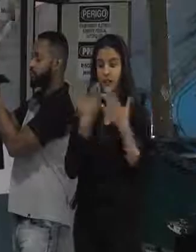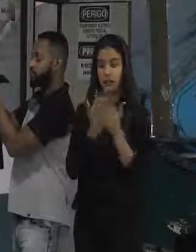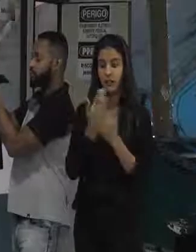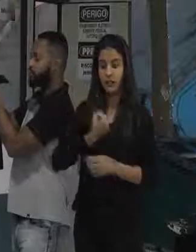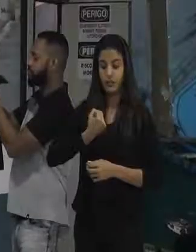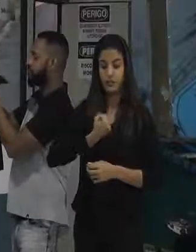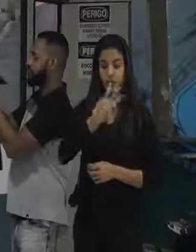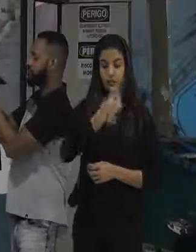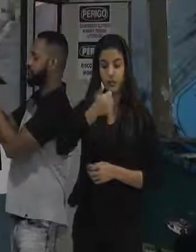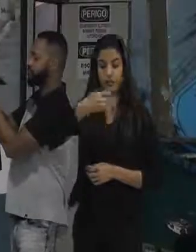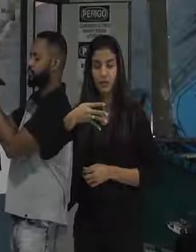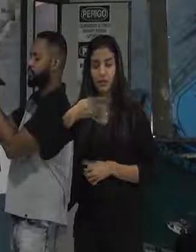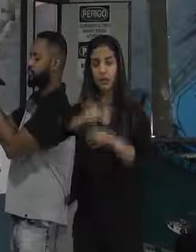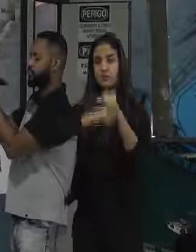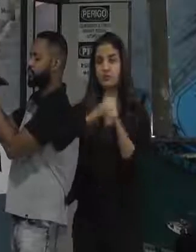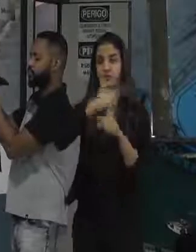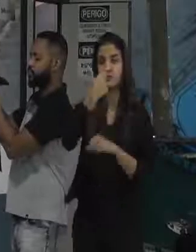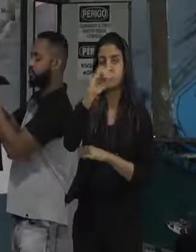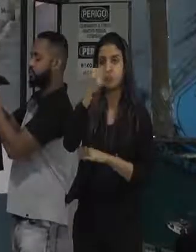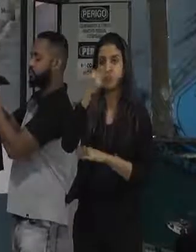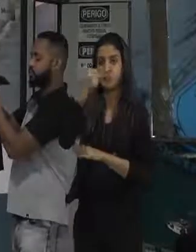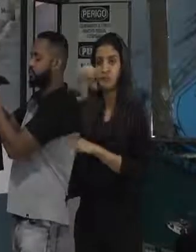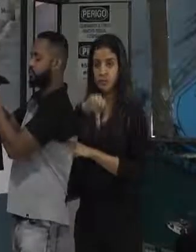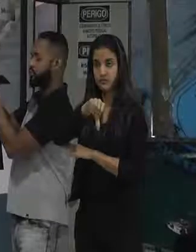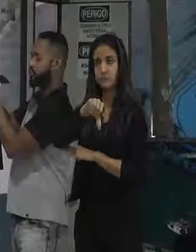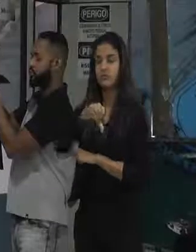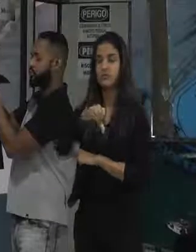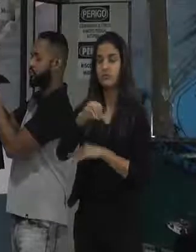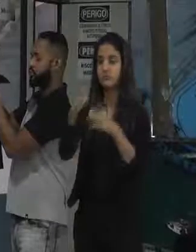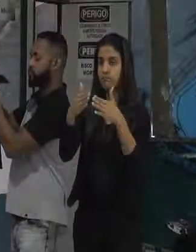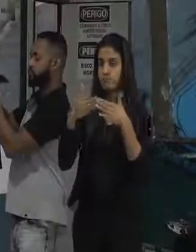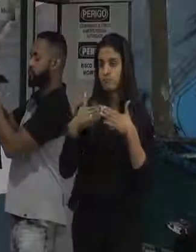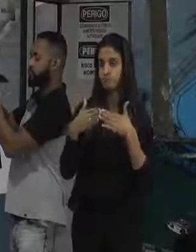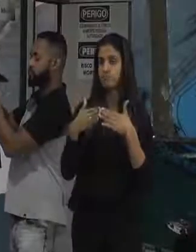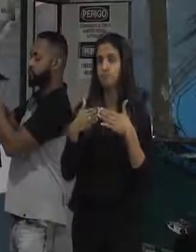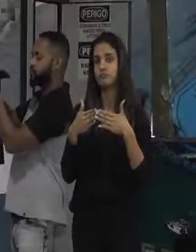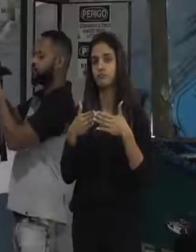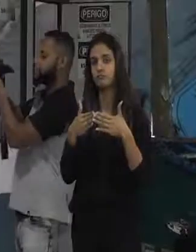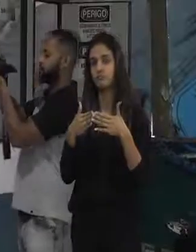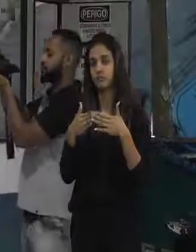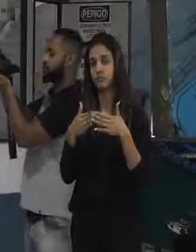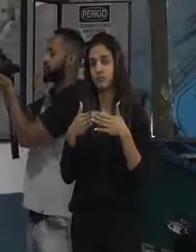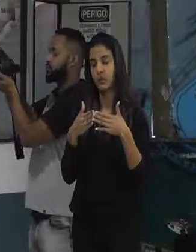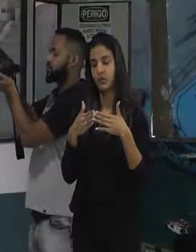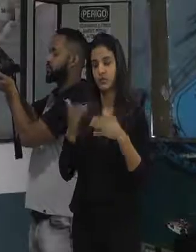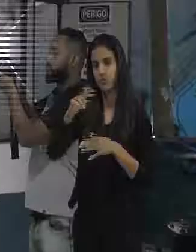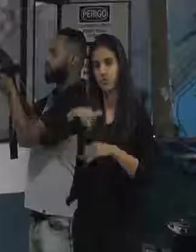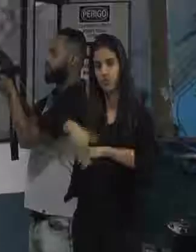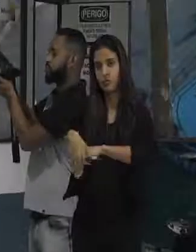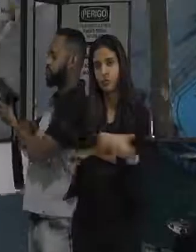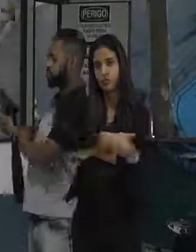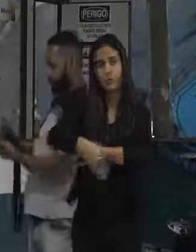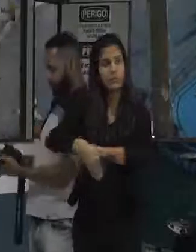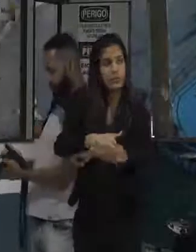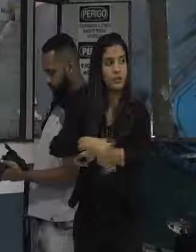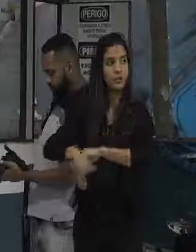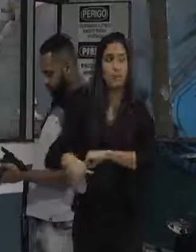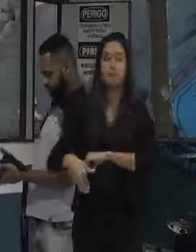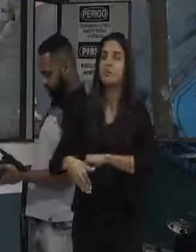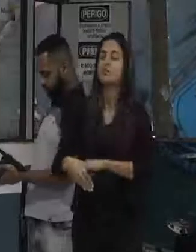de 314/2019, onde solicitamos o recapeamento da